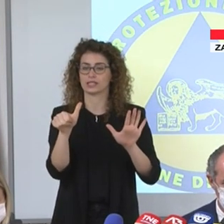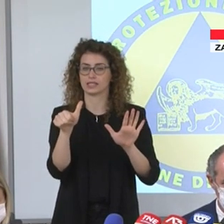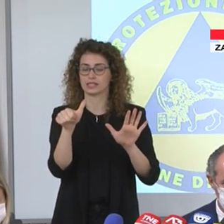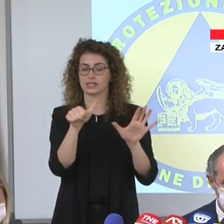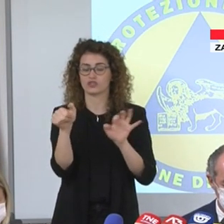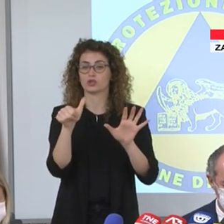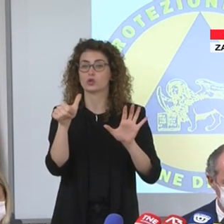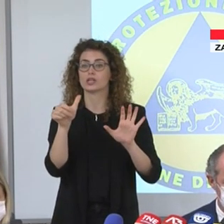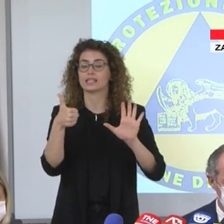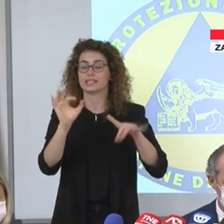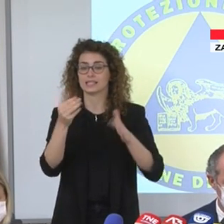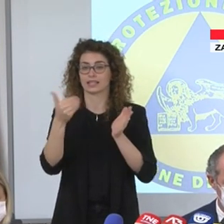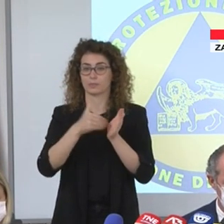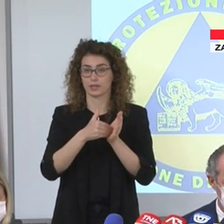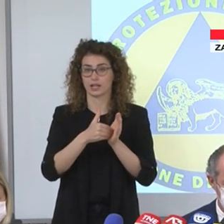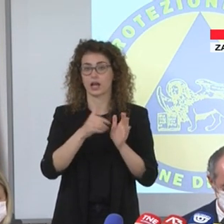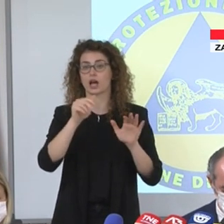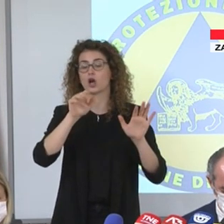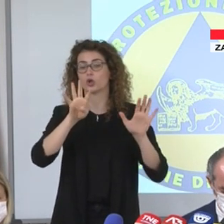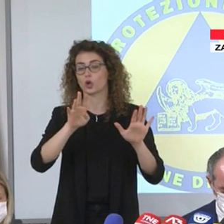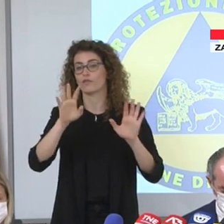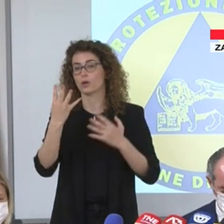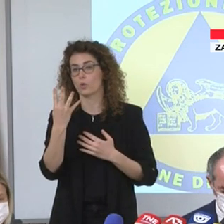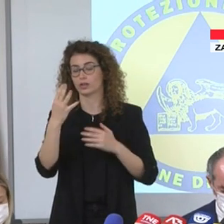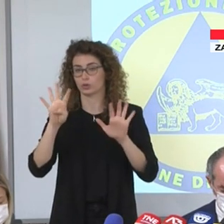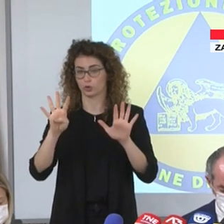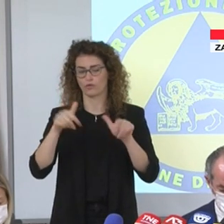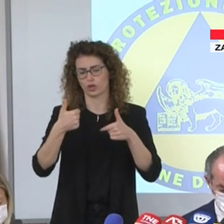660.949, dopo ve la diamo la tabella.